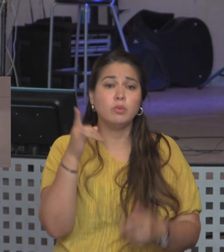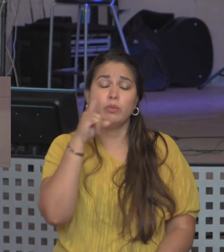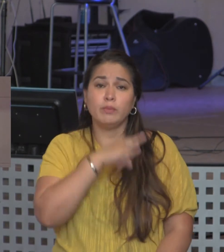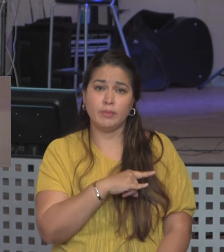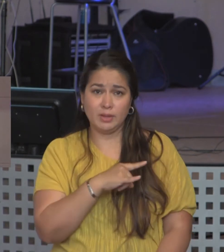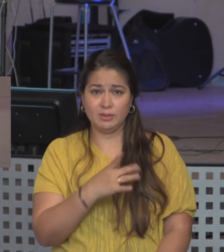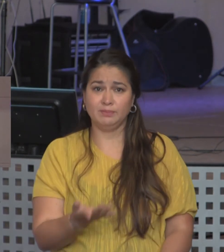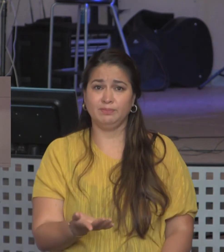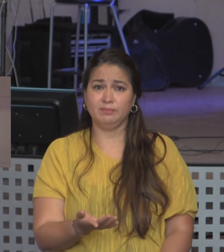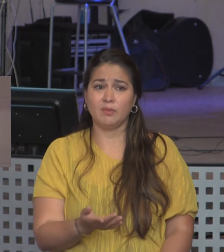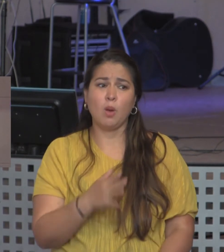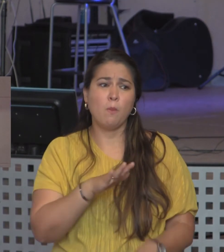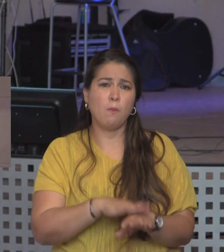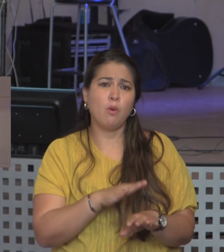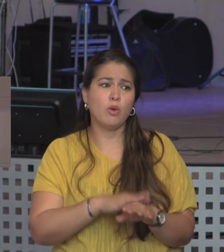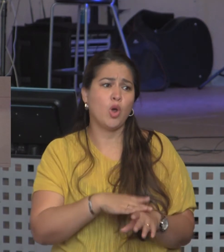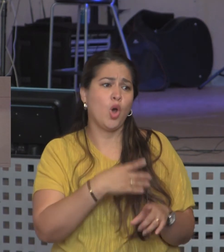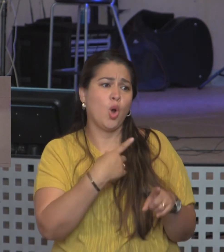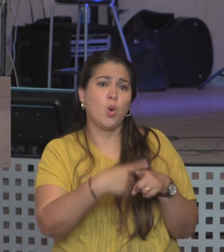Lo que habla.